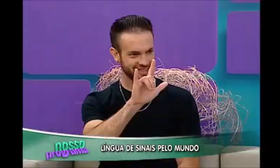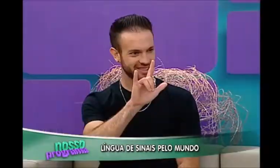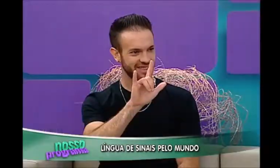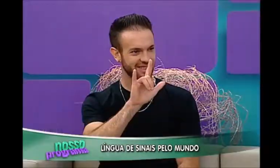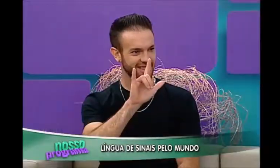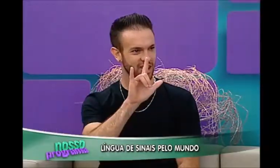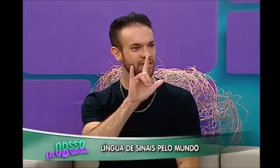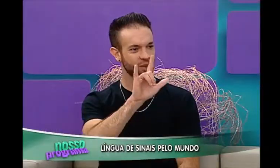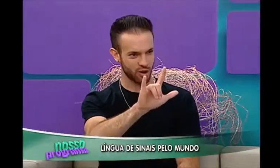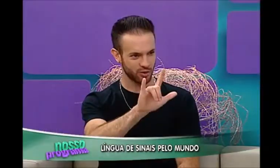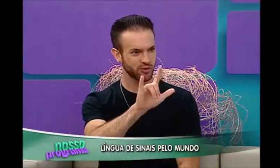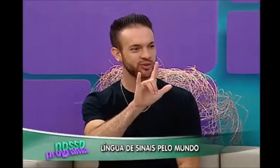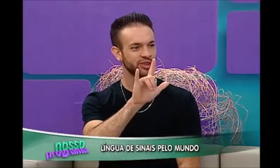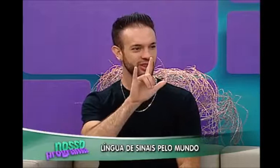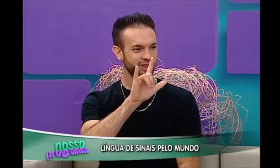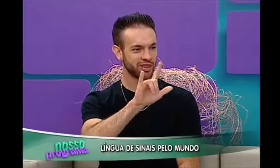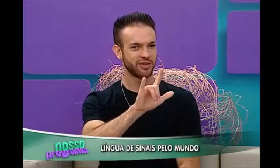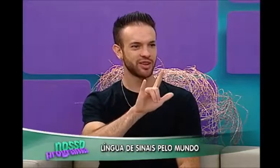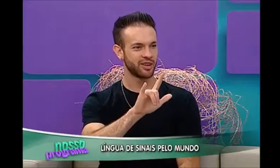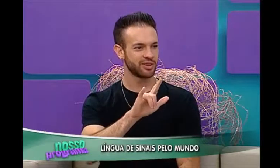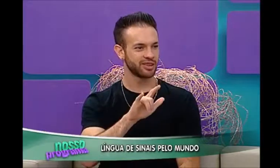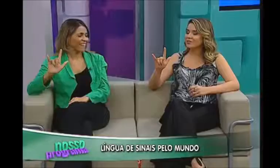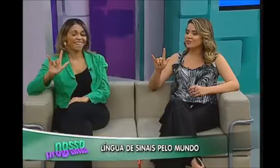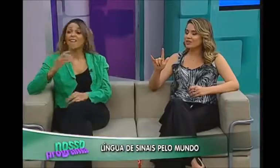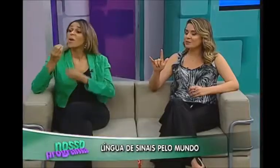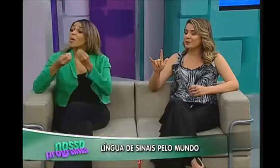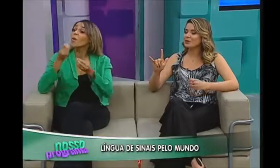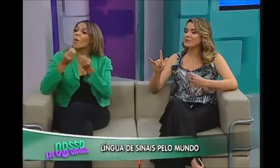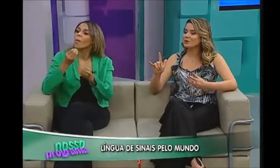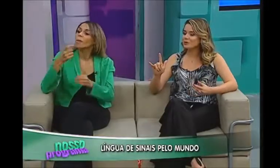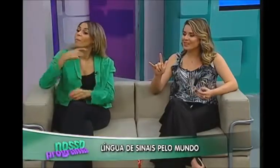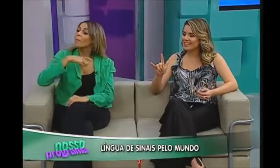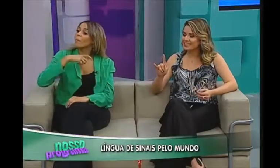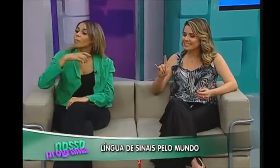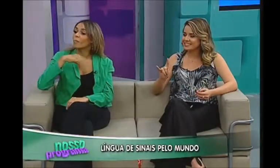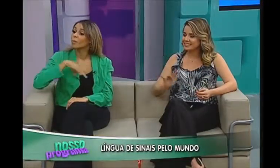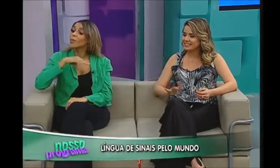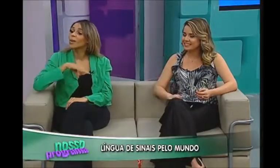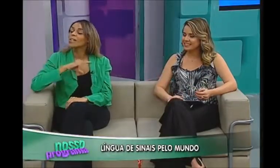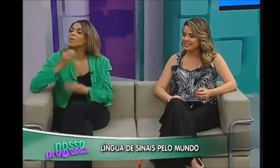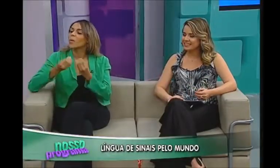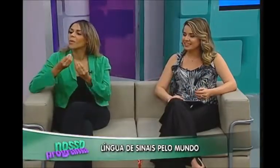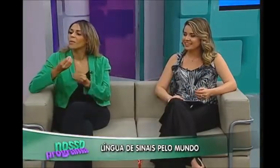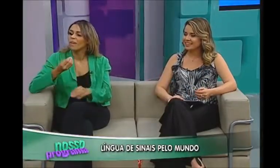é I love you. I love you. I love you. É. E como fala eu te amo em português?